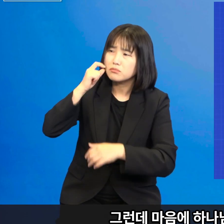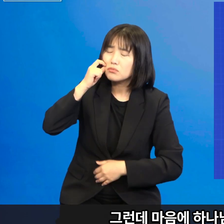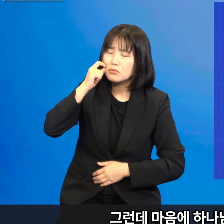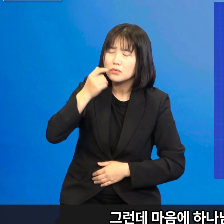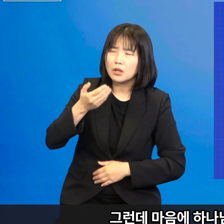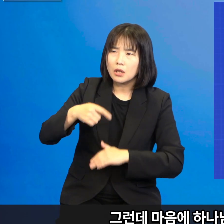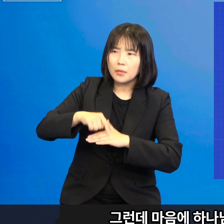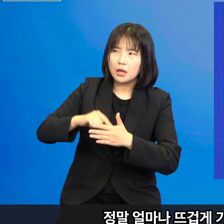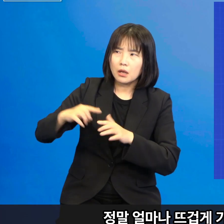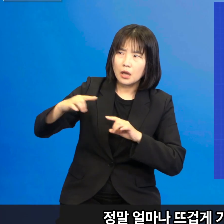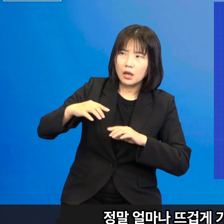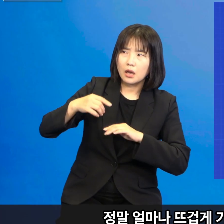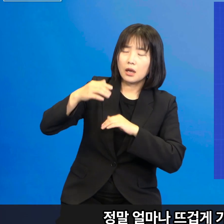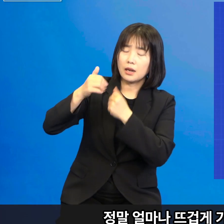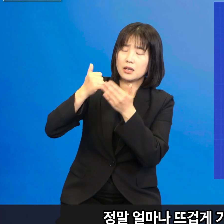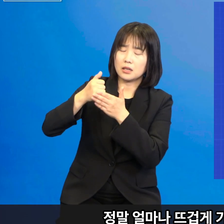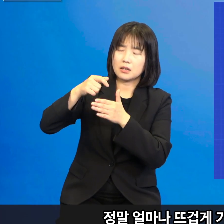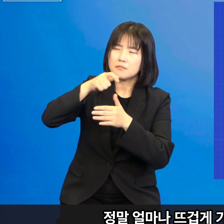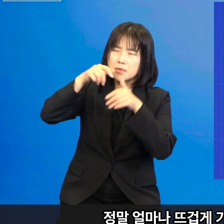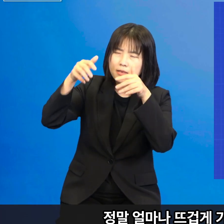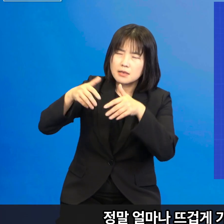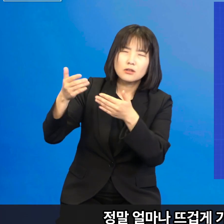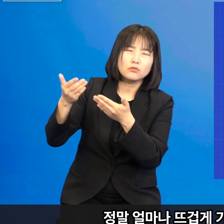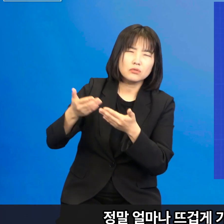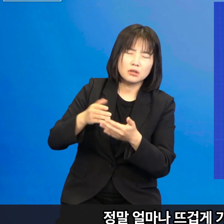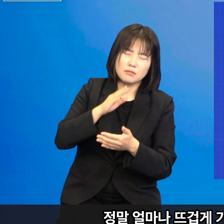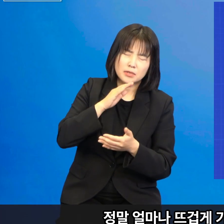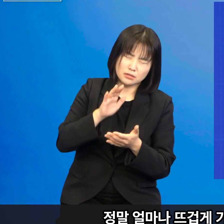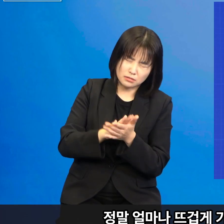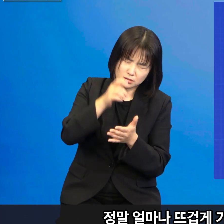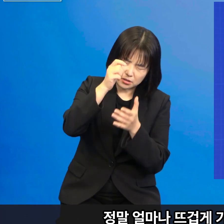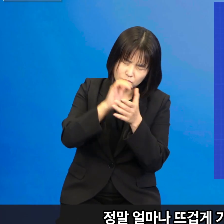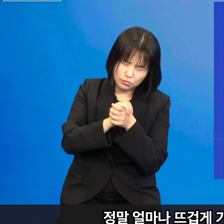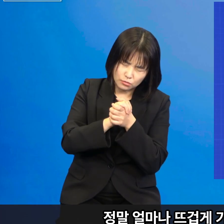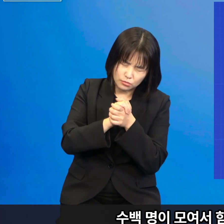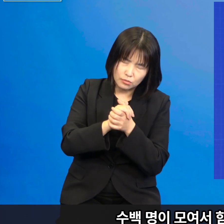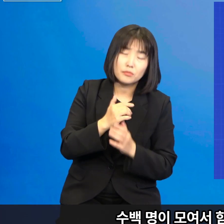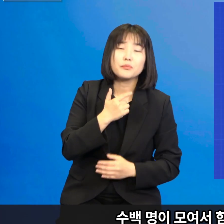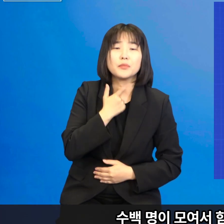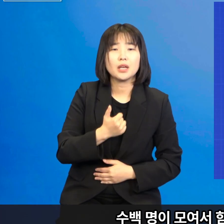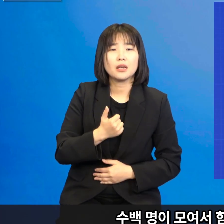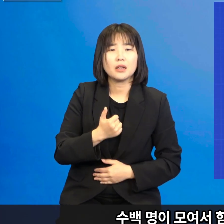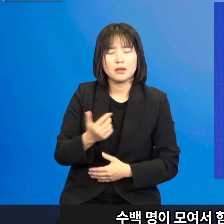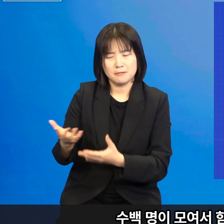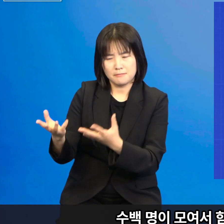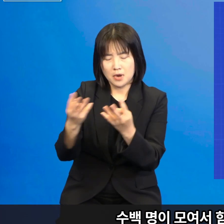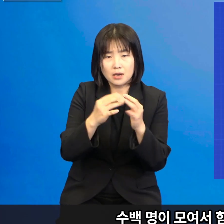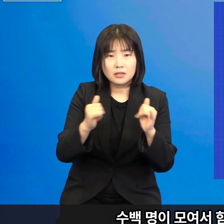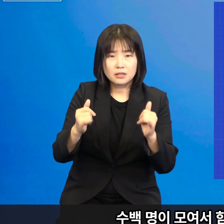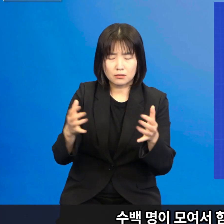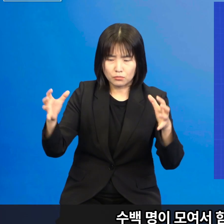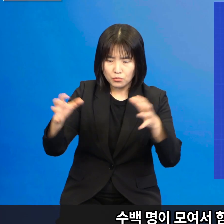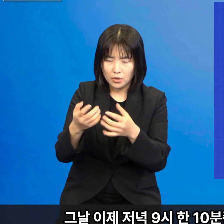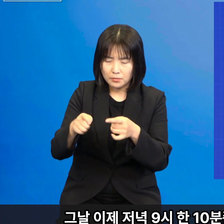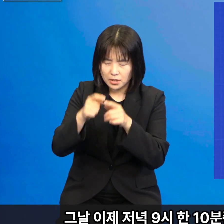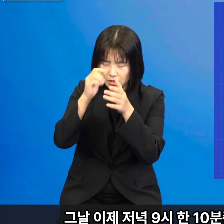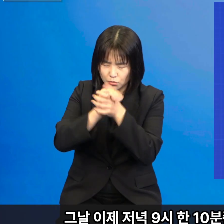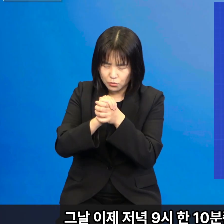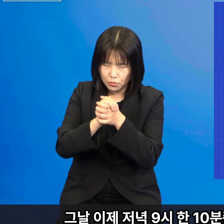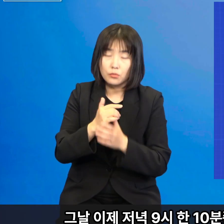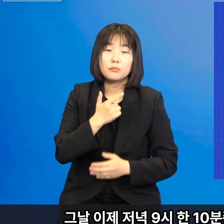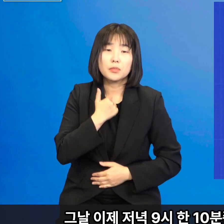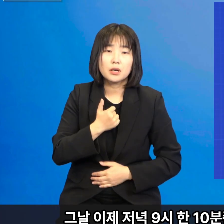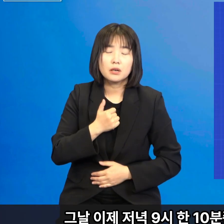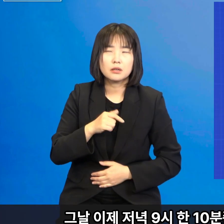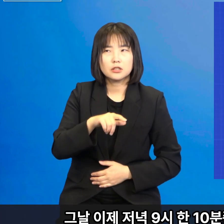비를 주실 거야. 정말 얼마나 뜨겁게 기도했는지 몰라. 그날 수백 명이 모여서 함께 기도를 했는데요. 그날 이제